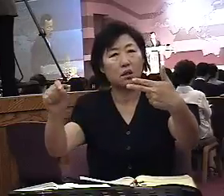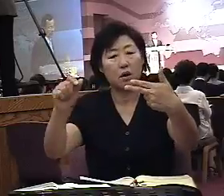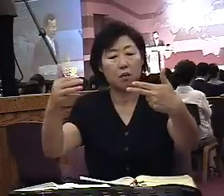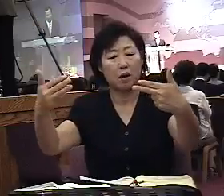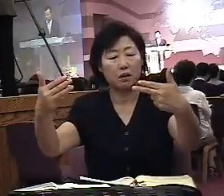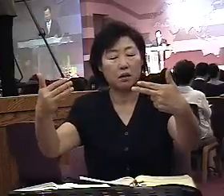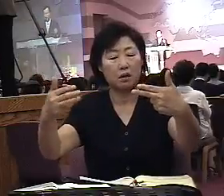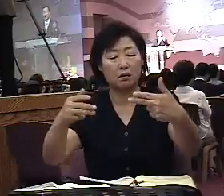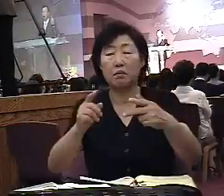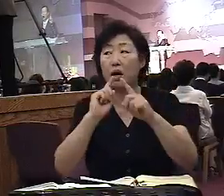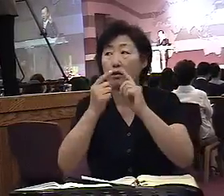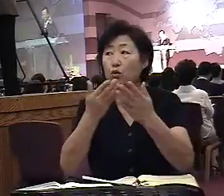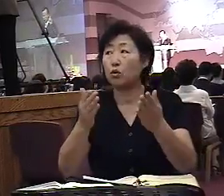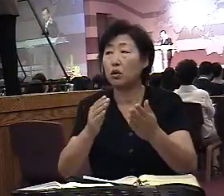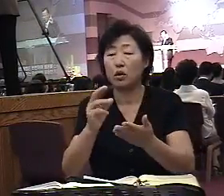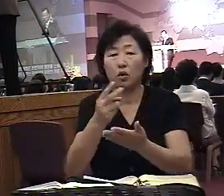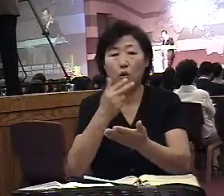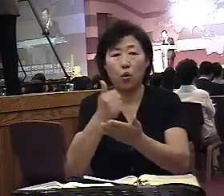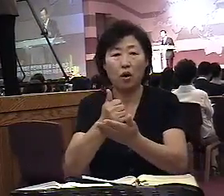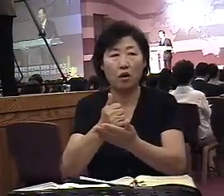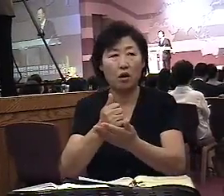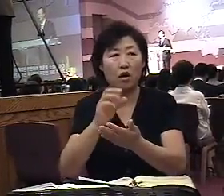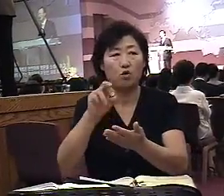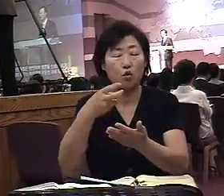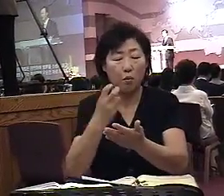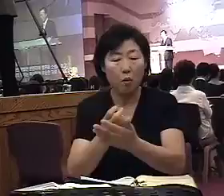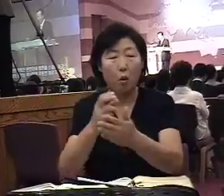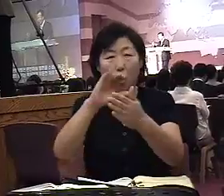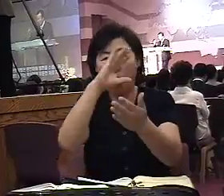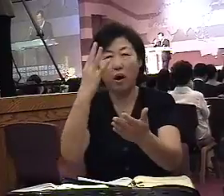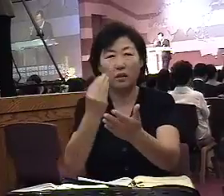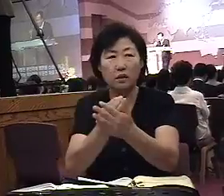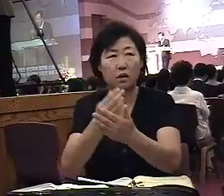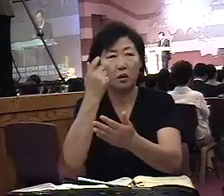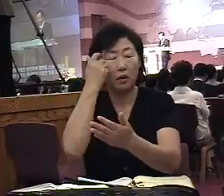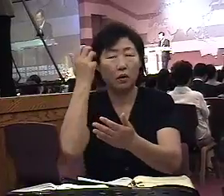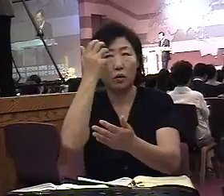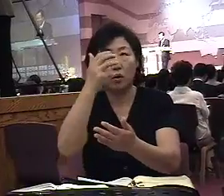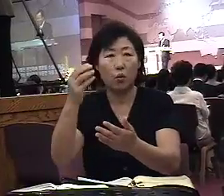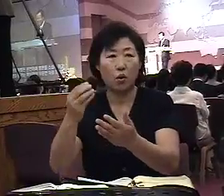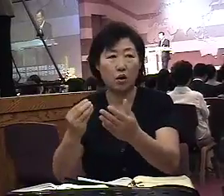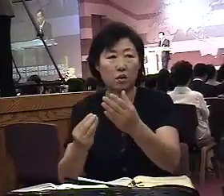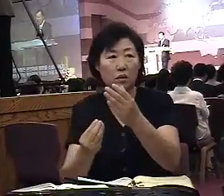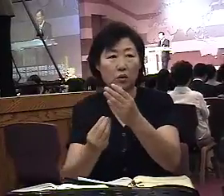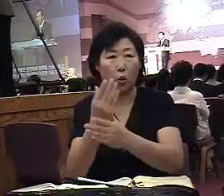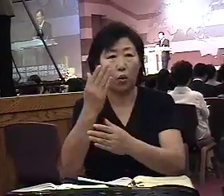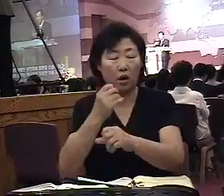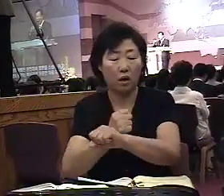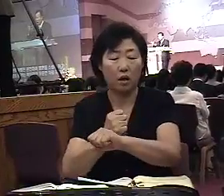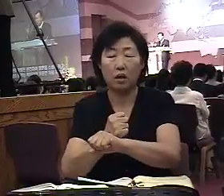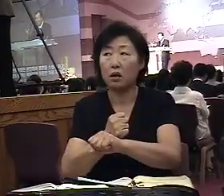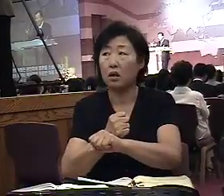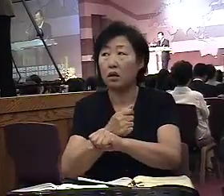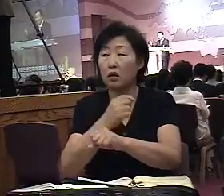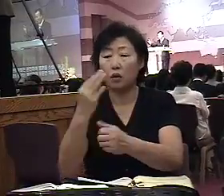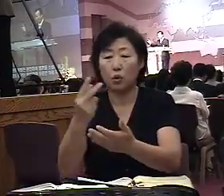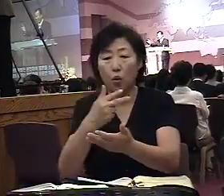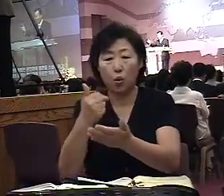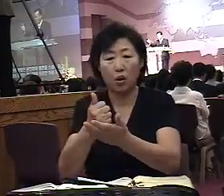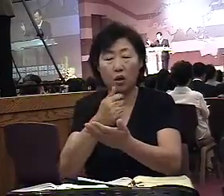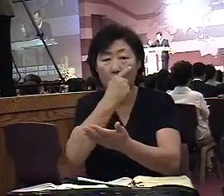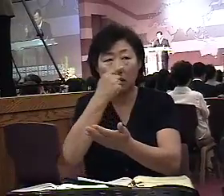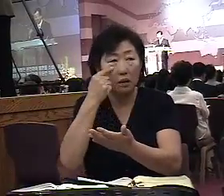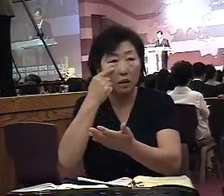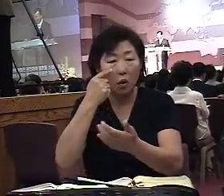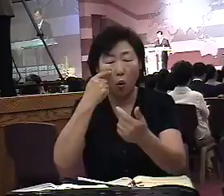주시고 있습니다. 여호와의 율법은 완전하여 영혼을 소상케 하며 여호와의 증거는 확실하여